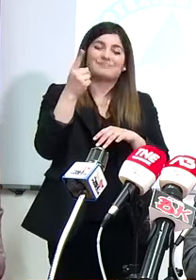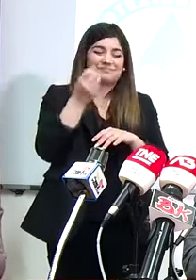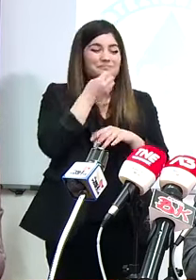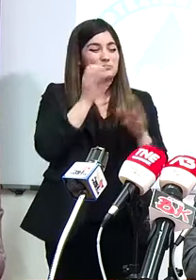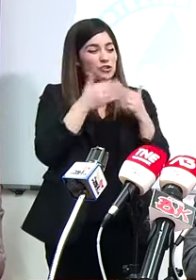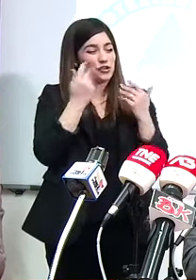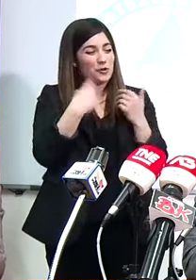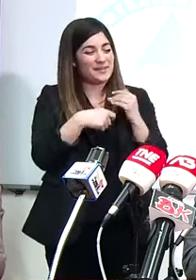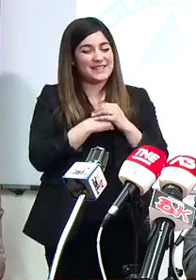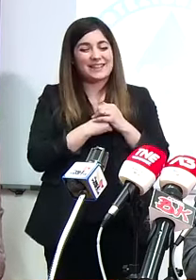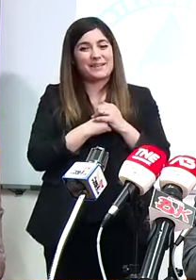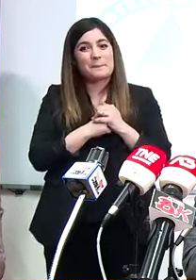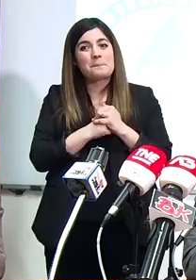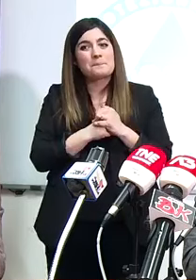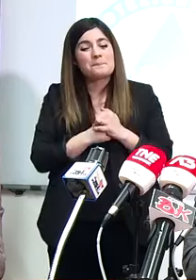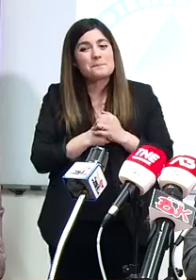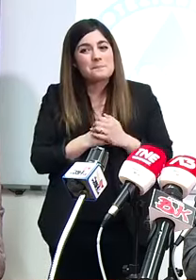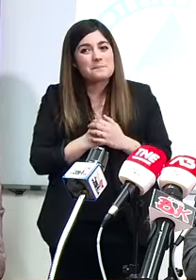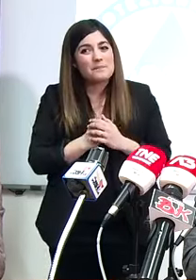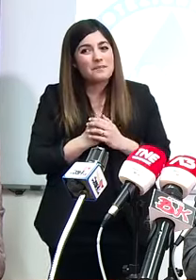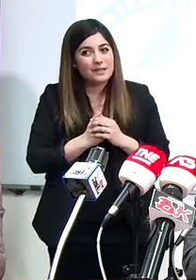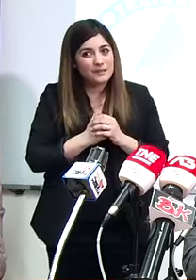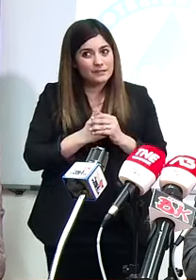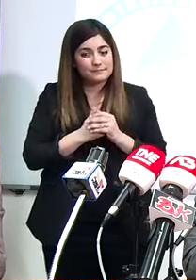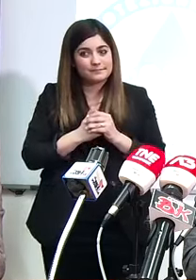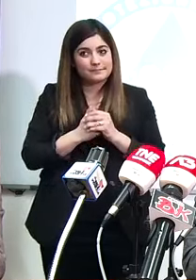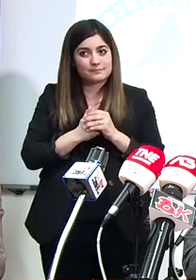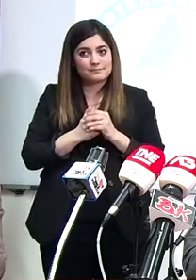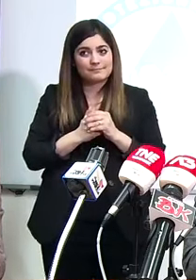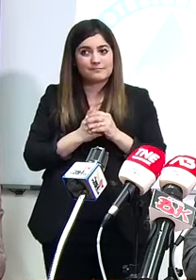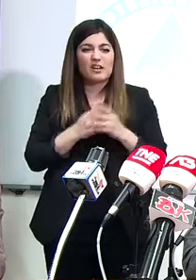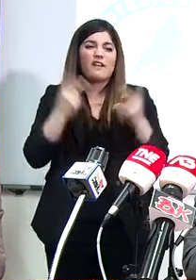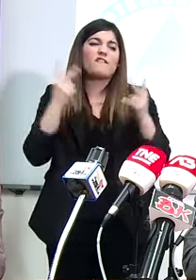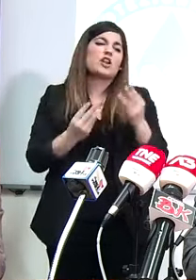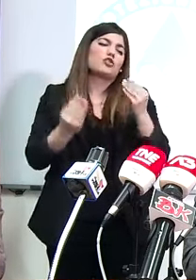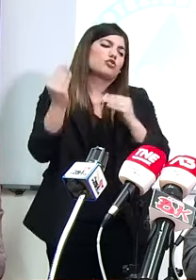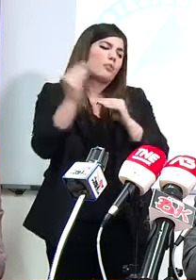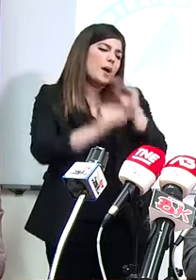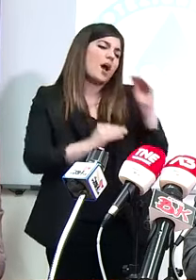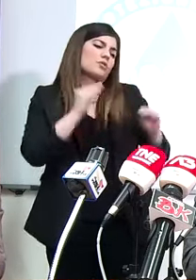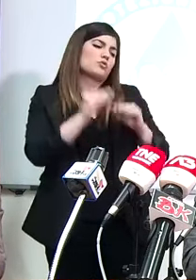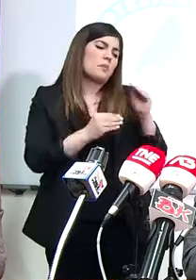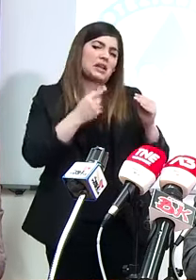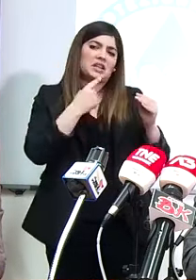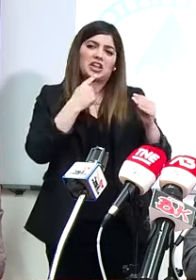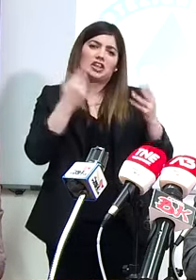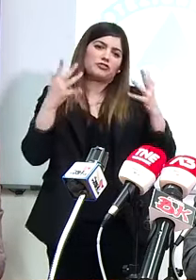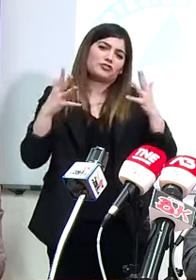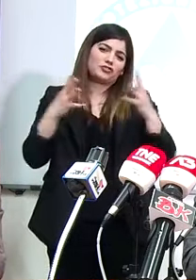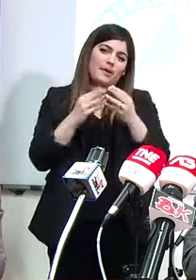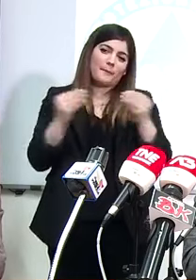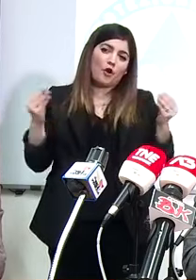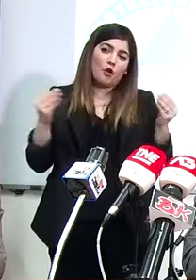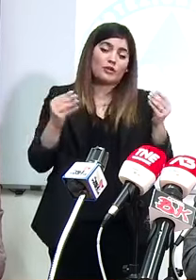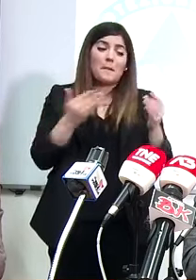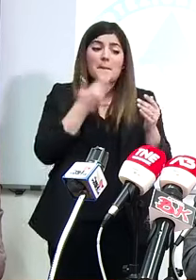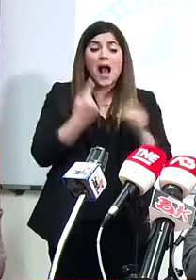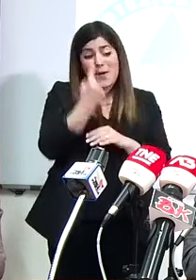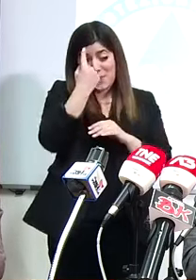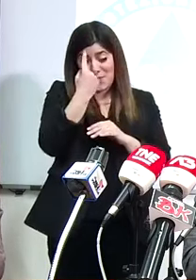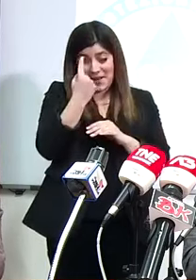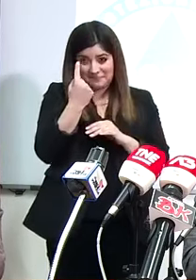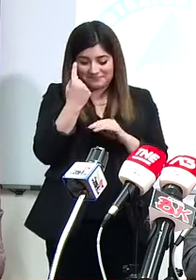buongiorno io ormai e tante cose sono state dette per fortuna mi mancava solo una cosa per volta